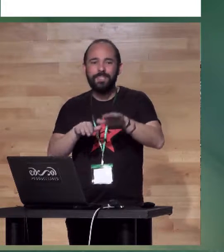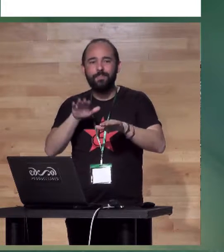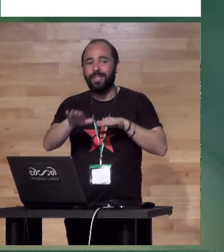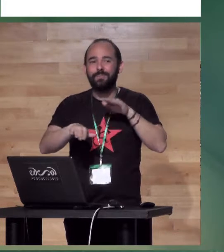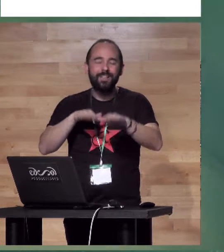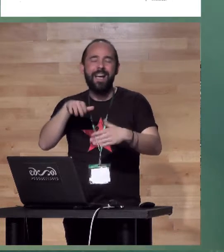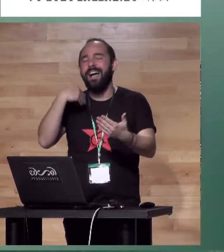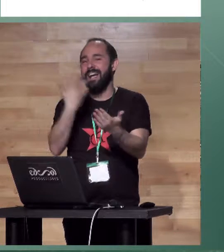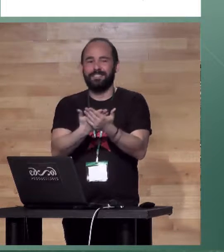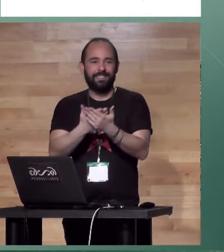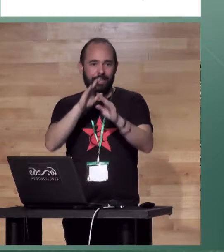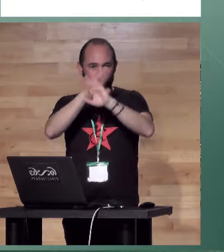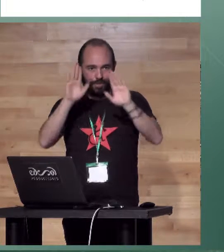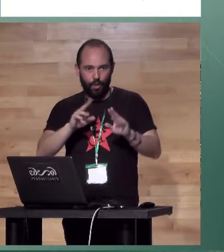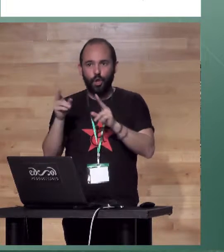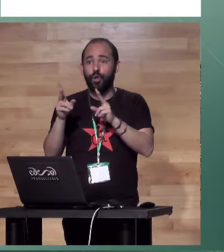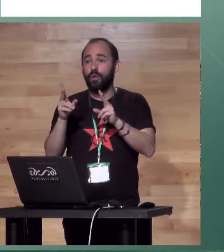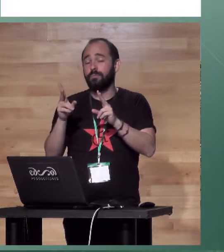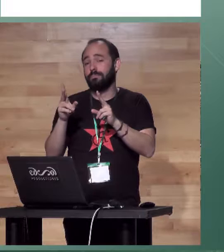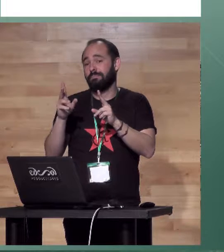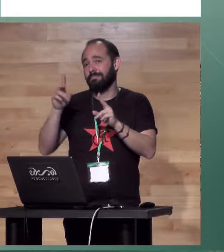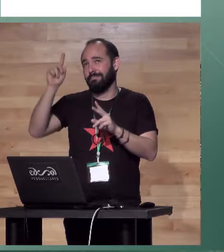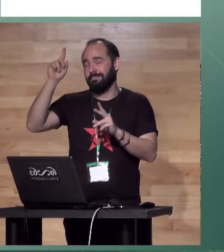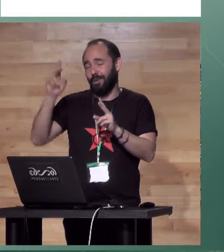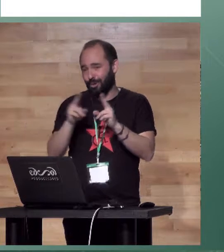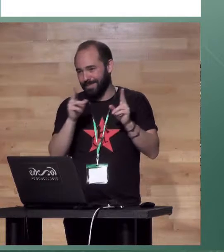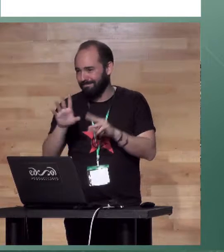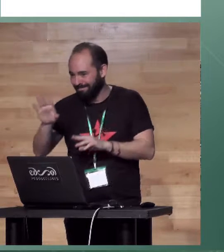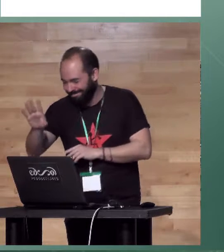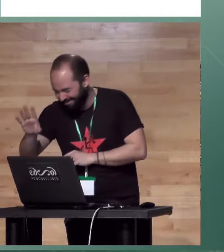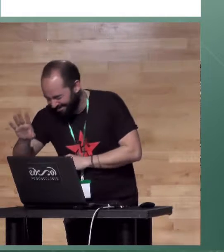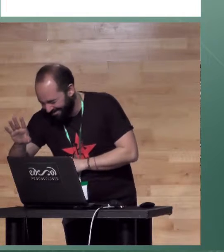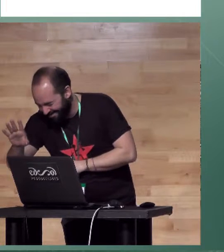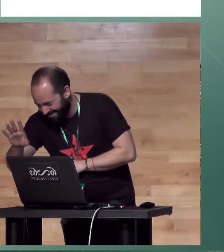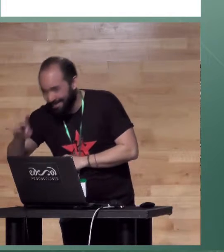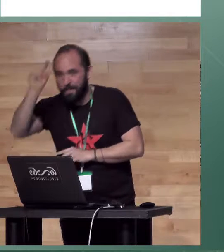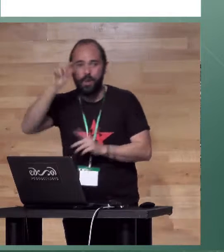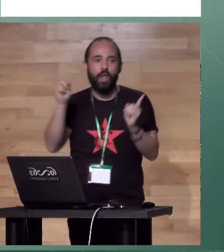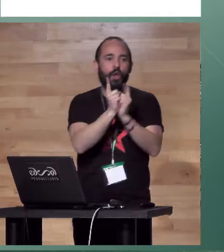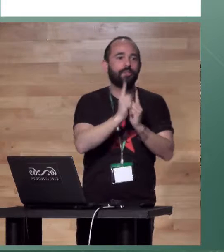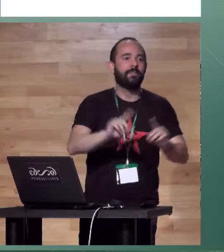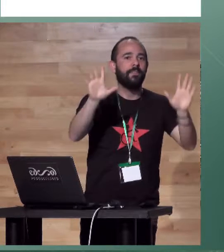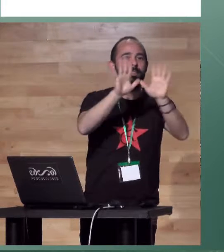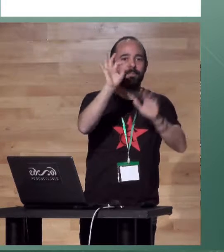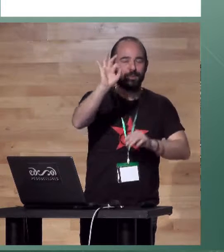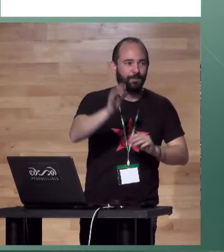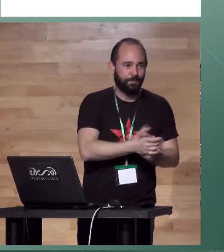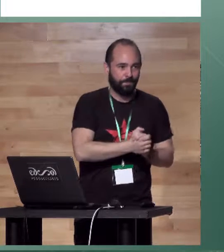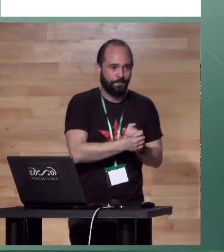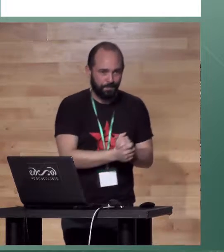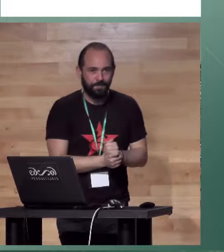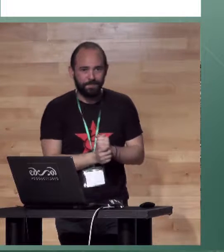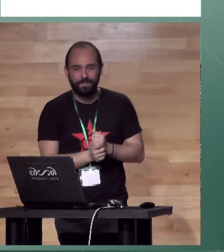Más o menos, los pasos básicos para conseguir un guión de cortometraje, perdón por el